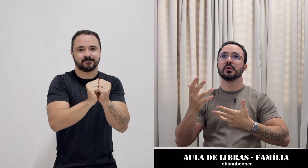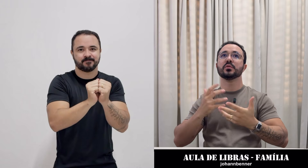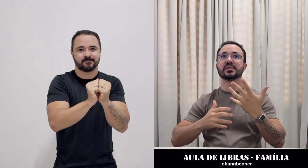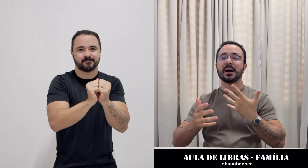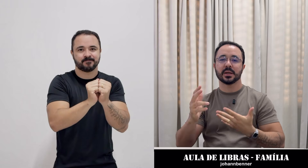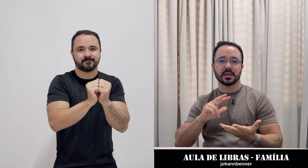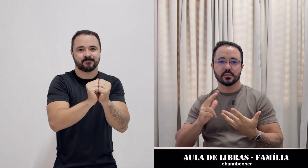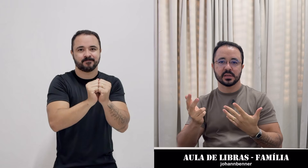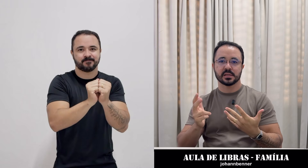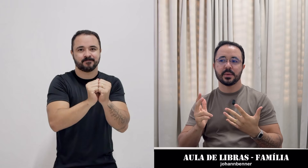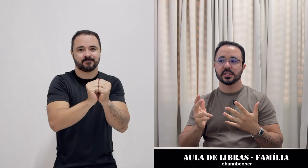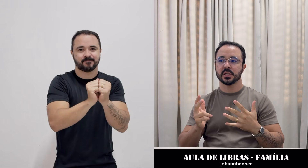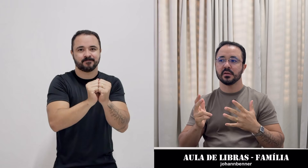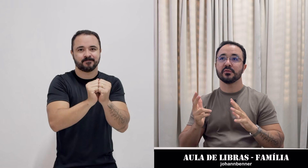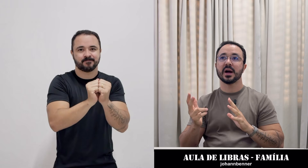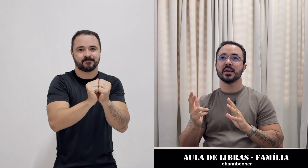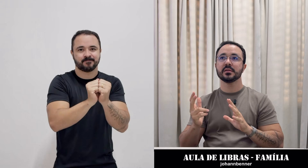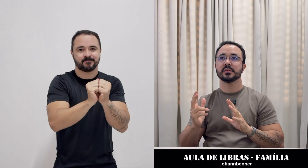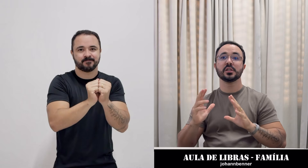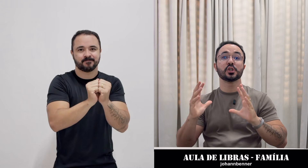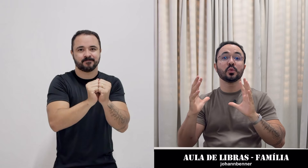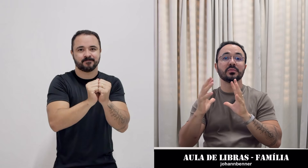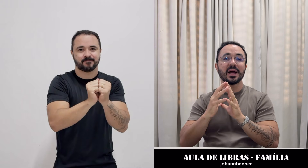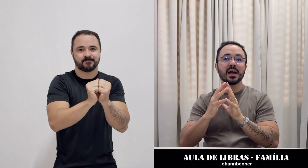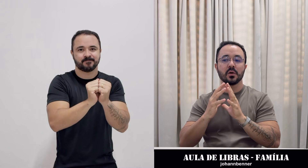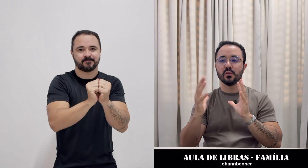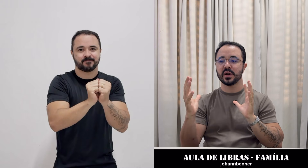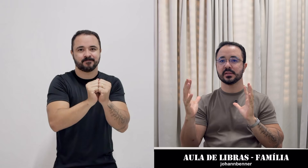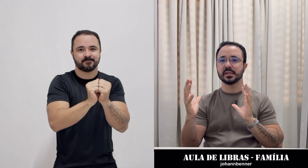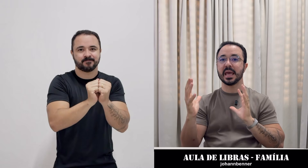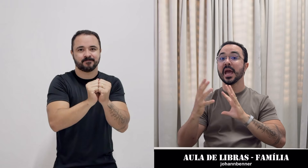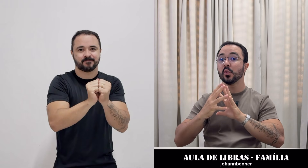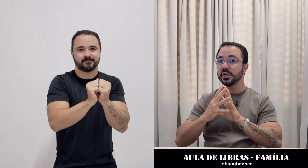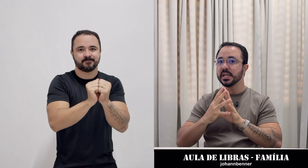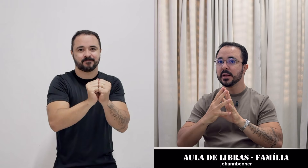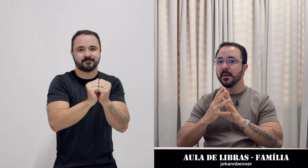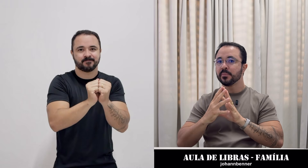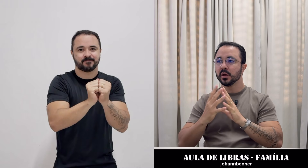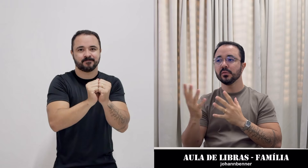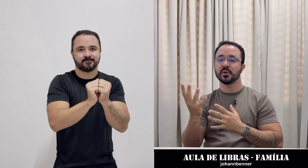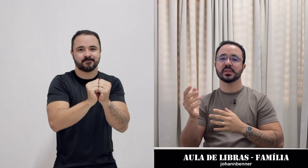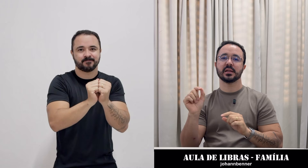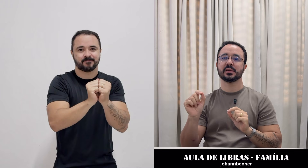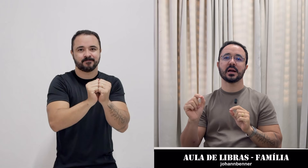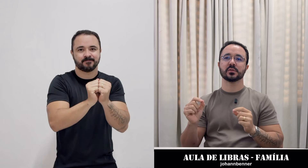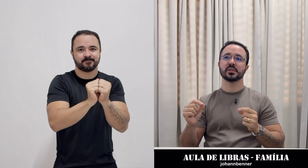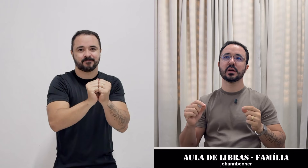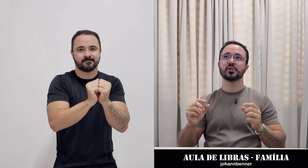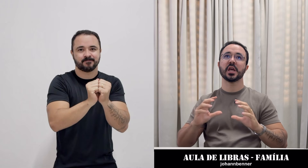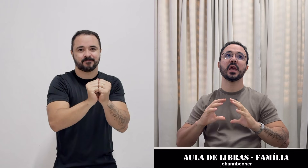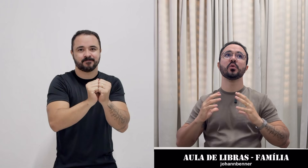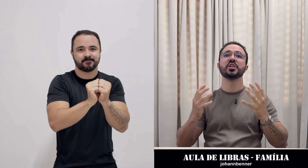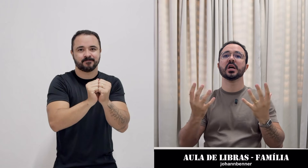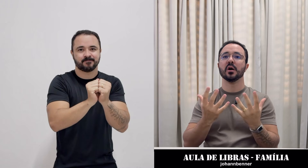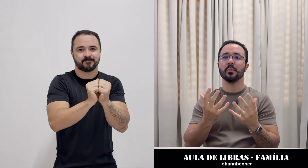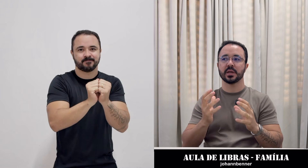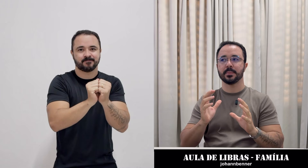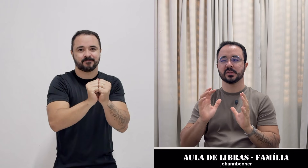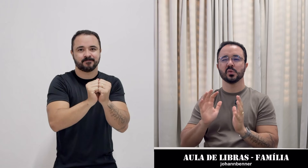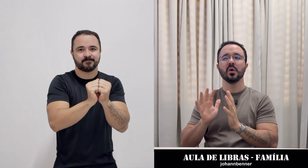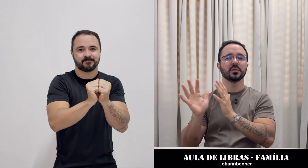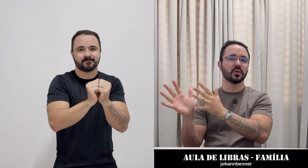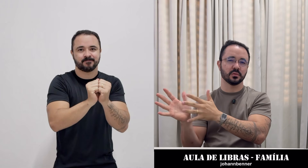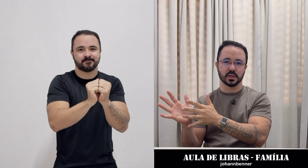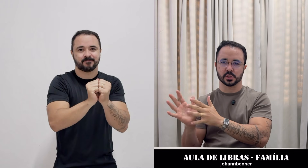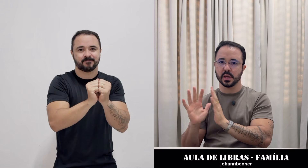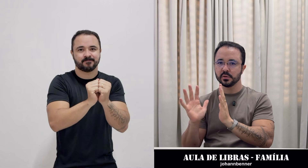posso usar para traduzir essa parte aqui? Vai se juntar ou vai se reunir. Eu não vou usar nesse caso o sinal de reunião, porque